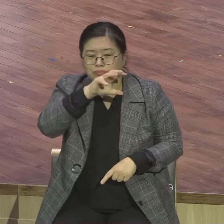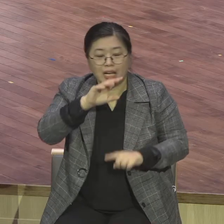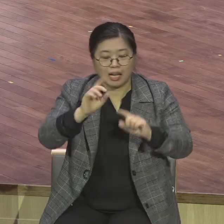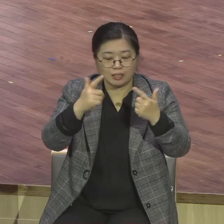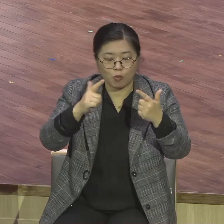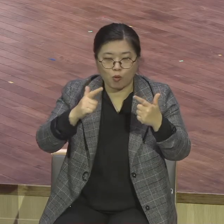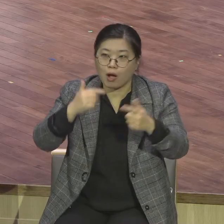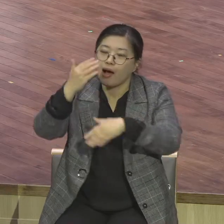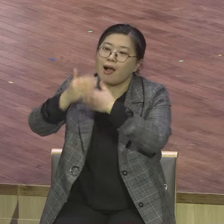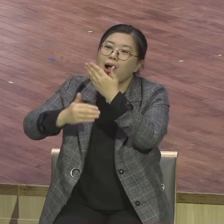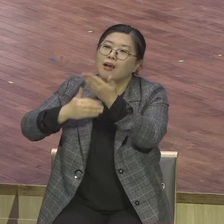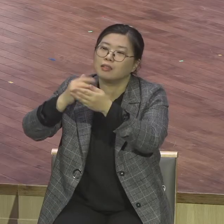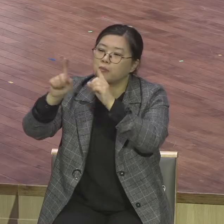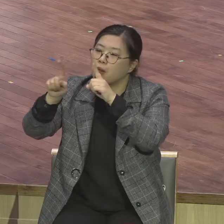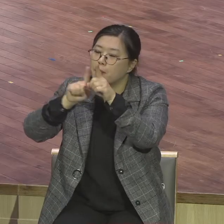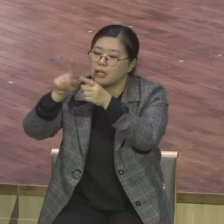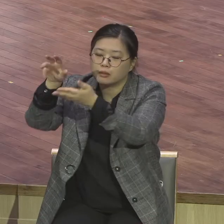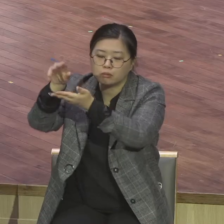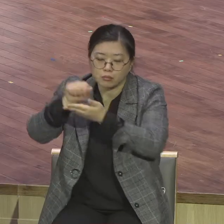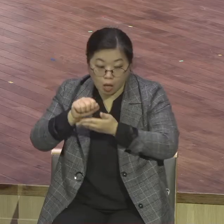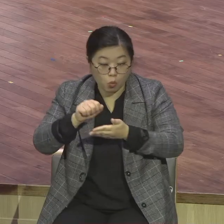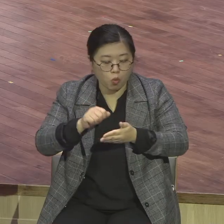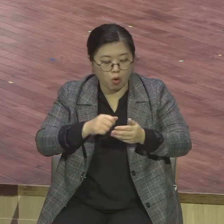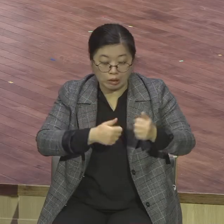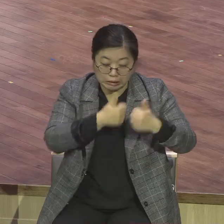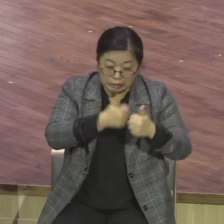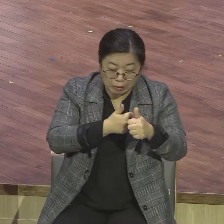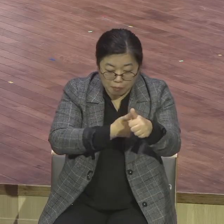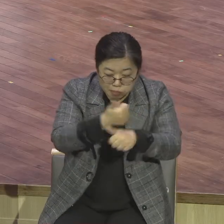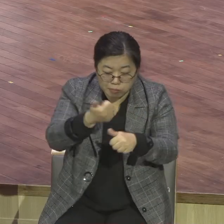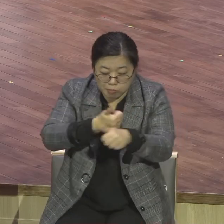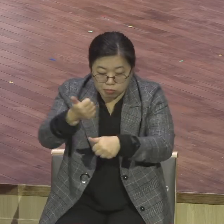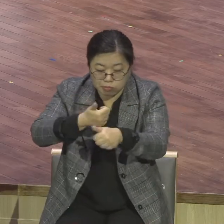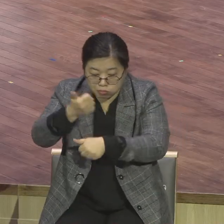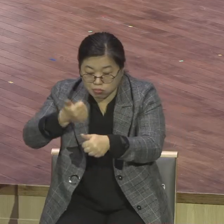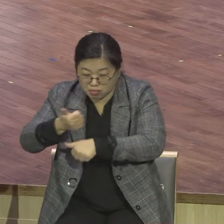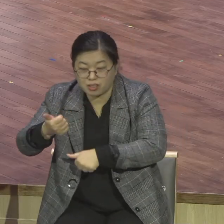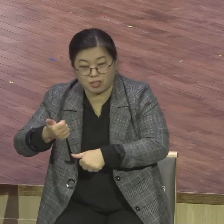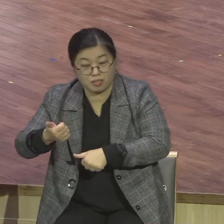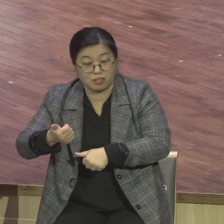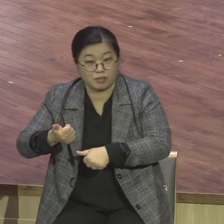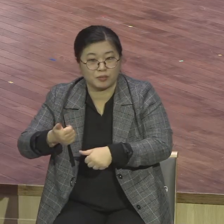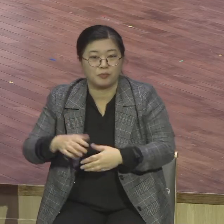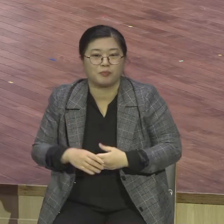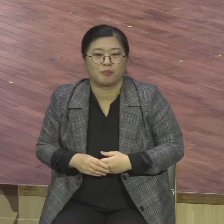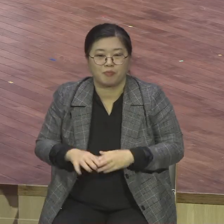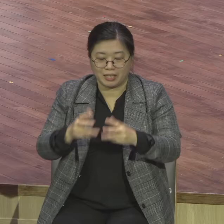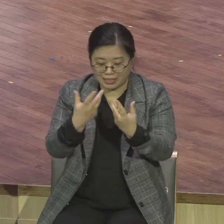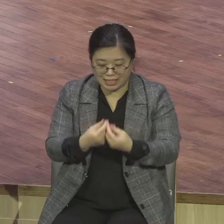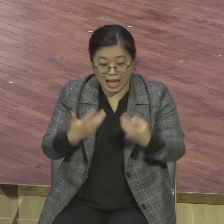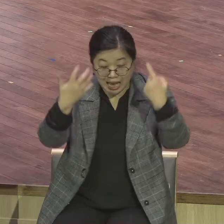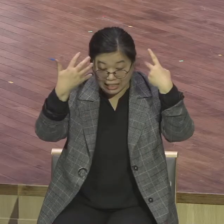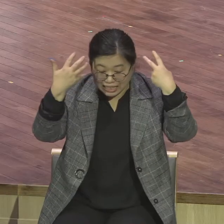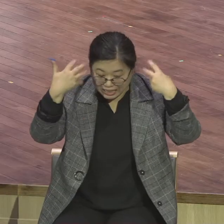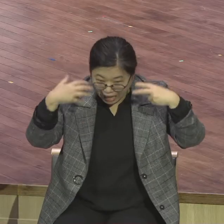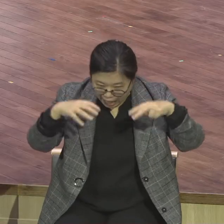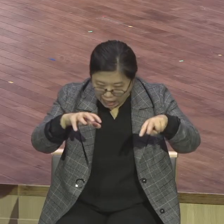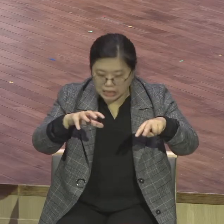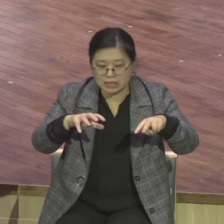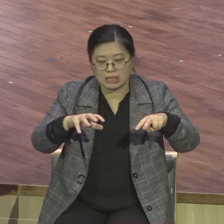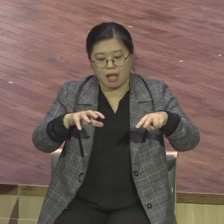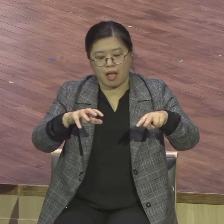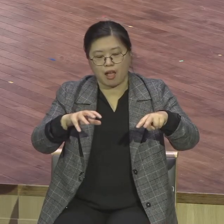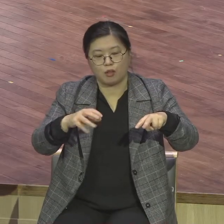막 그런 테스트. 여러분 테스트는 테스트도 아니에요. 엄청난 테스트. 일곱 명들 그냥 일곱 렘넌트가 아니라니까요.